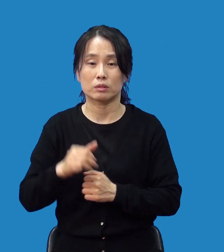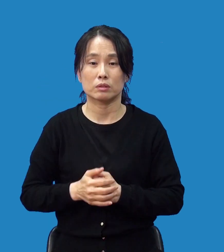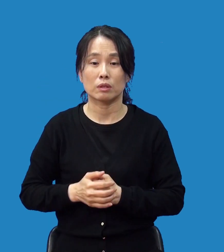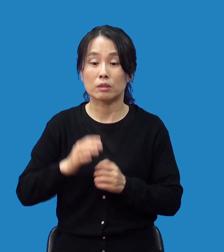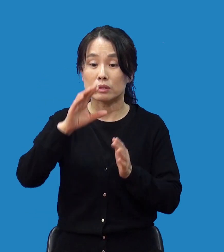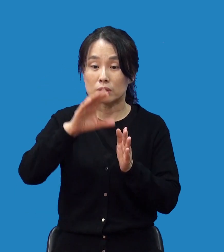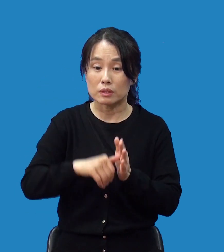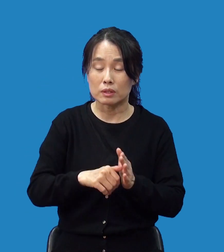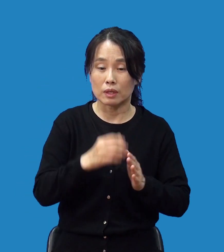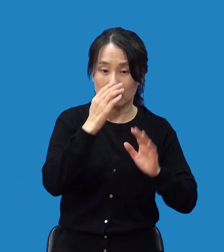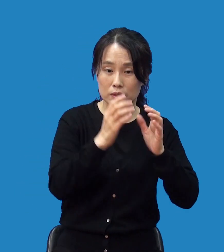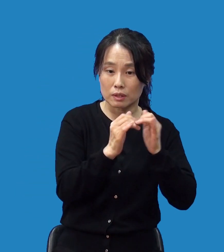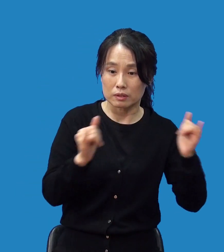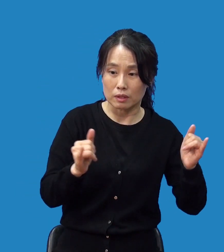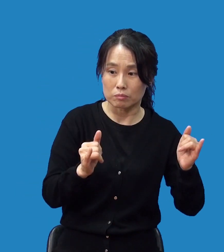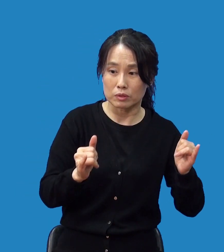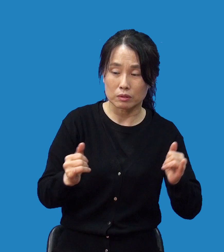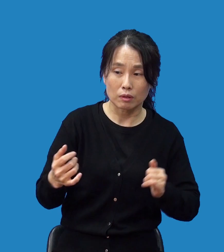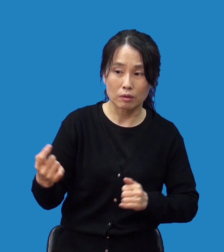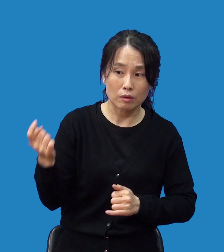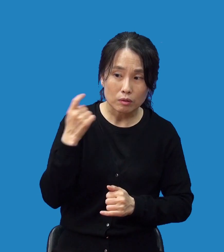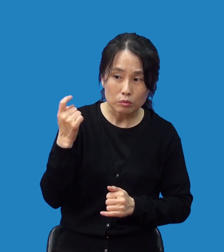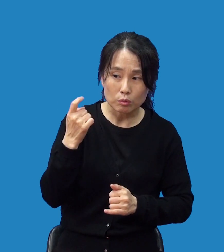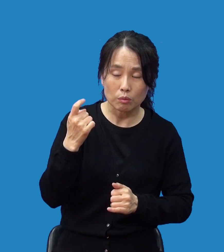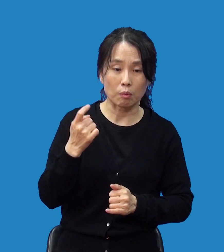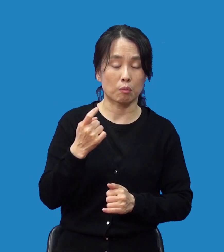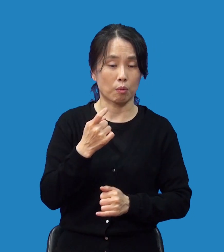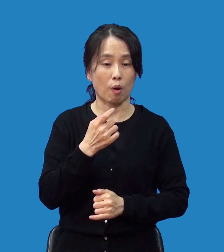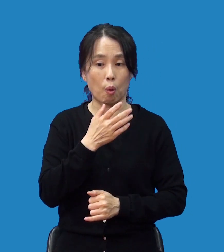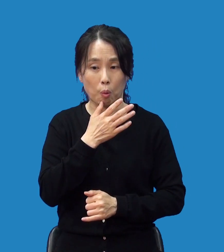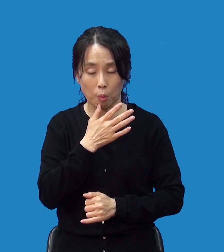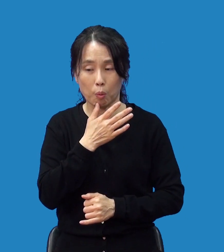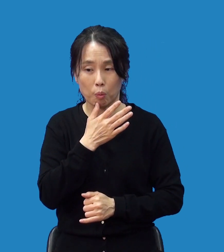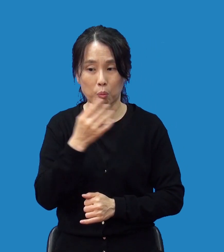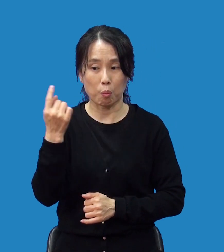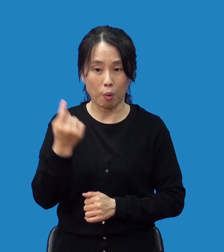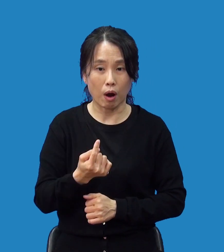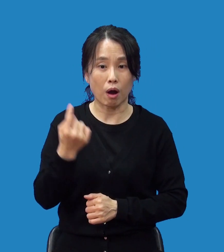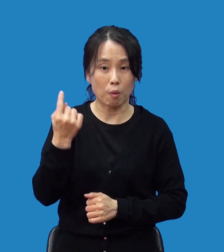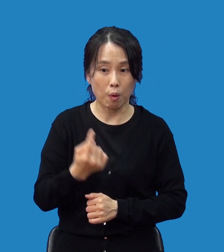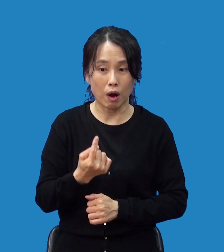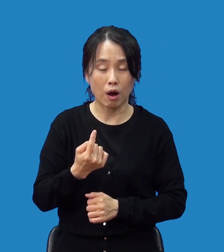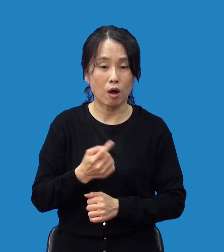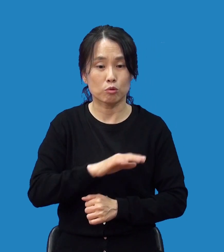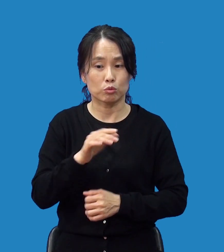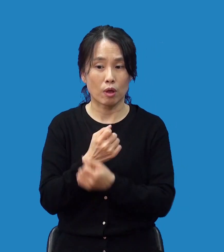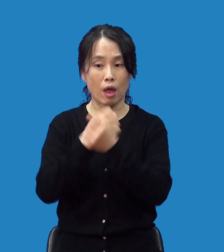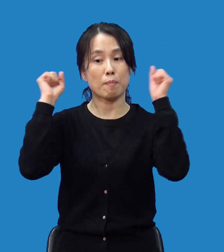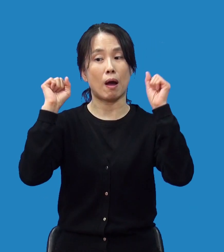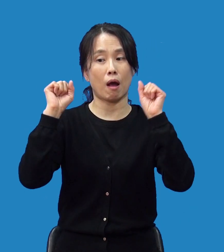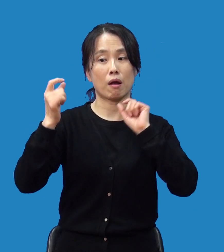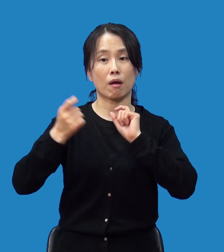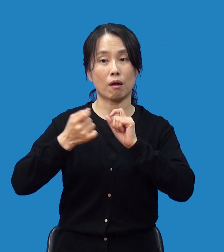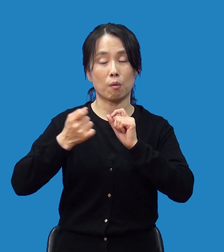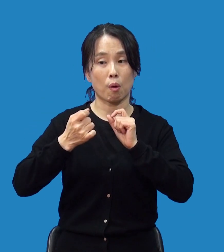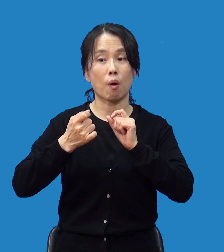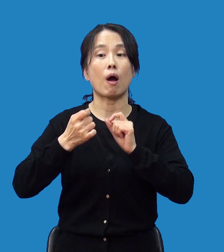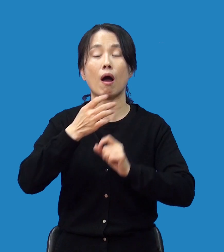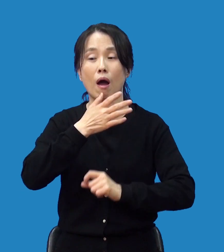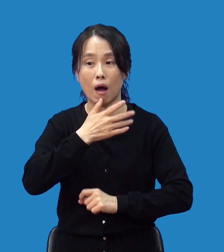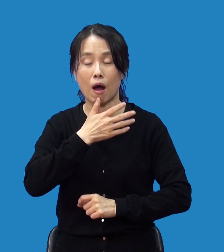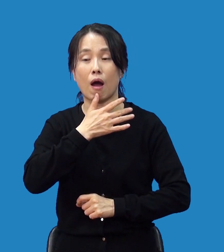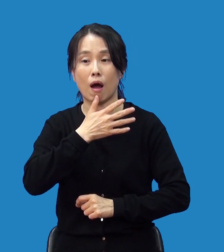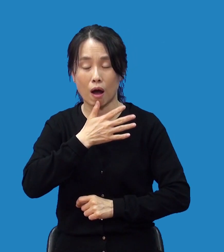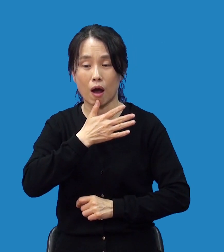백성들이 드디어 전환 시대가 왔구나. 우리의 해방의 때가 왔구나